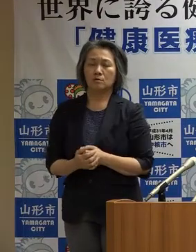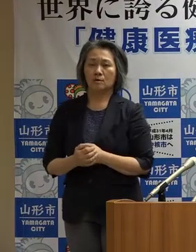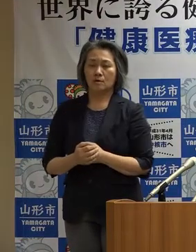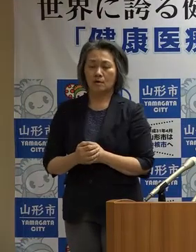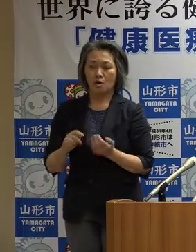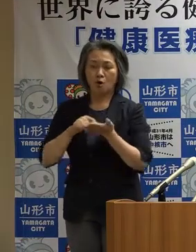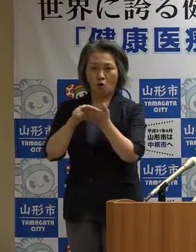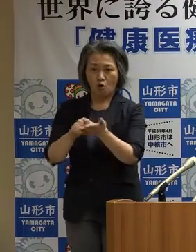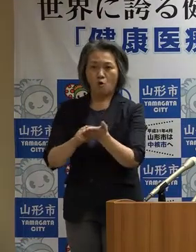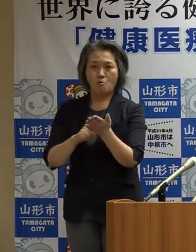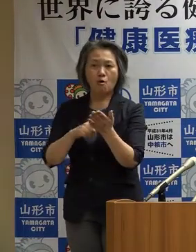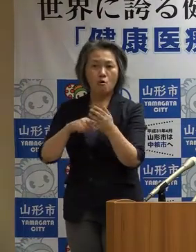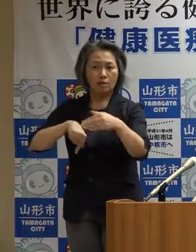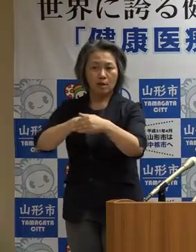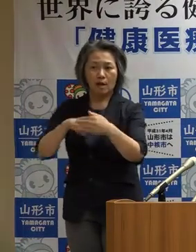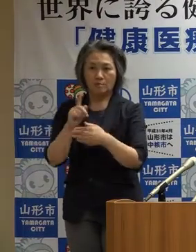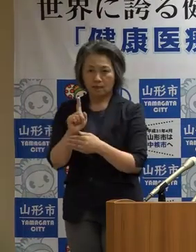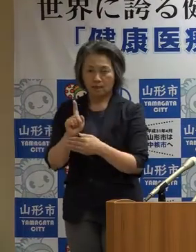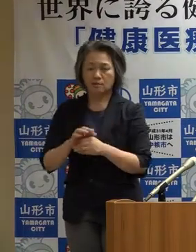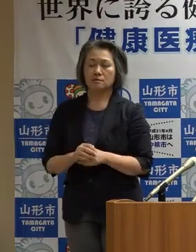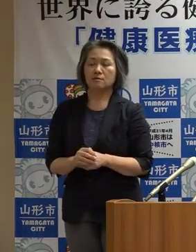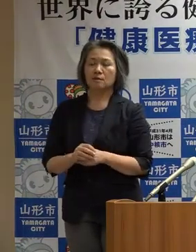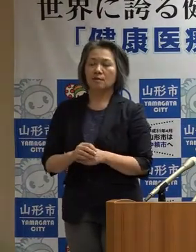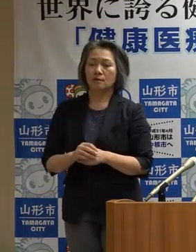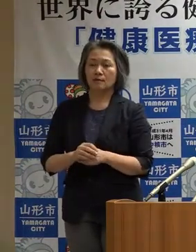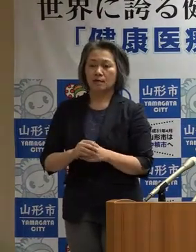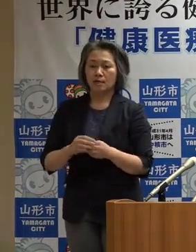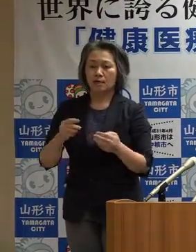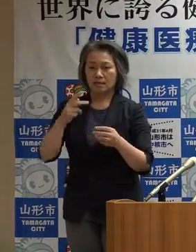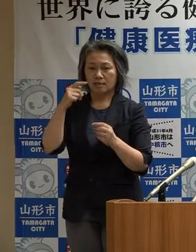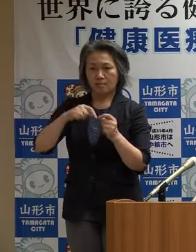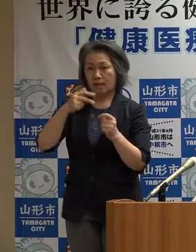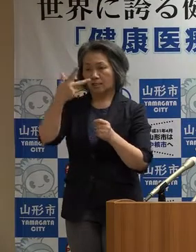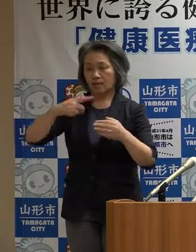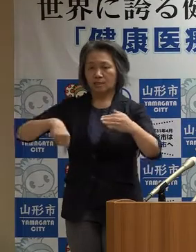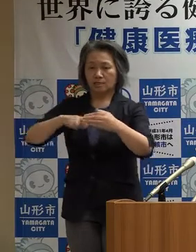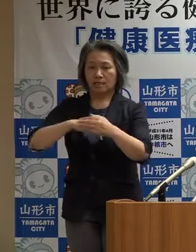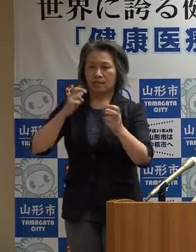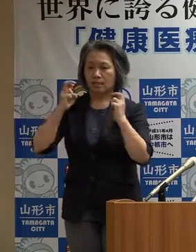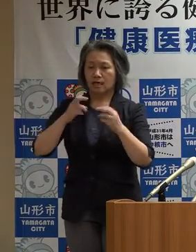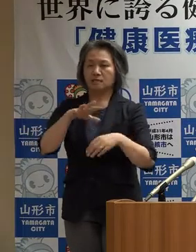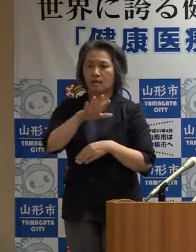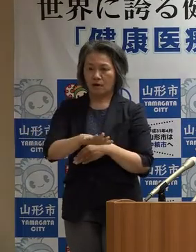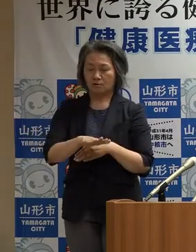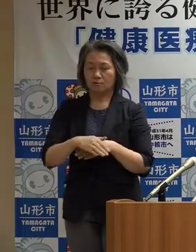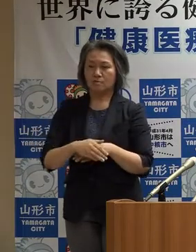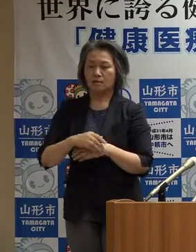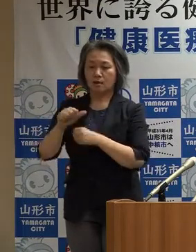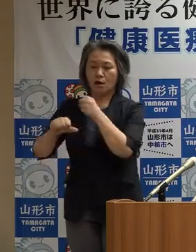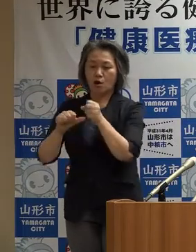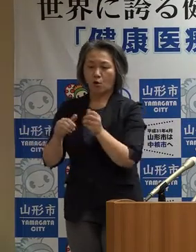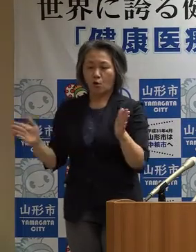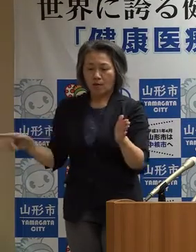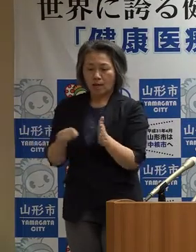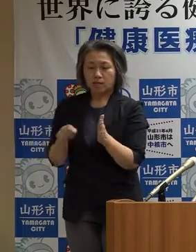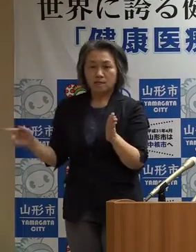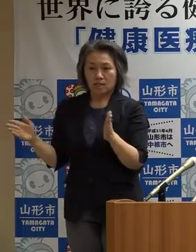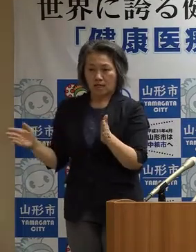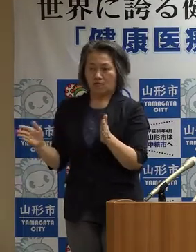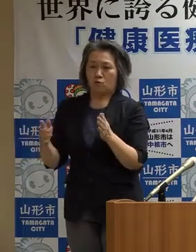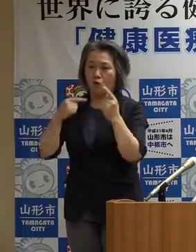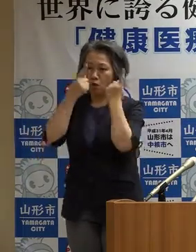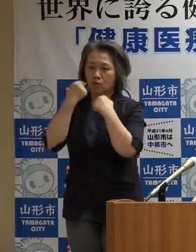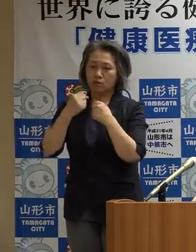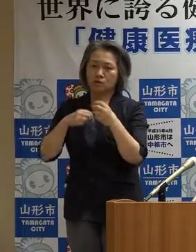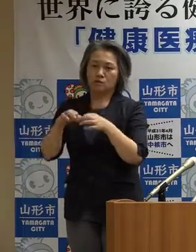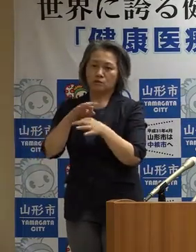募対象となるのは山形市内に主たる事業所をお持ちの創業後おおむね5年以内の個人事業主、中